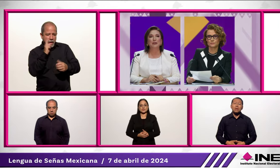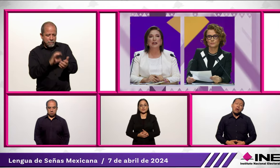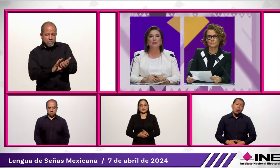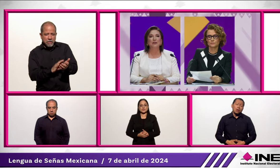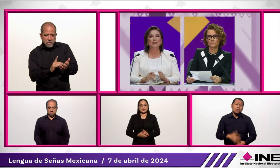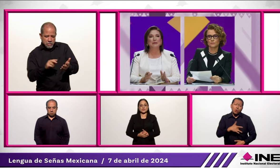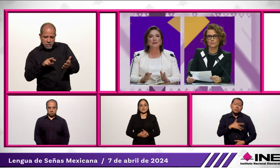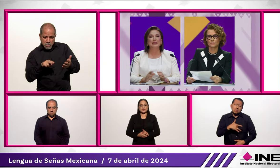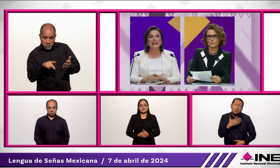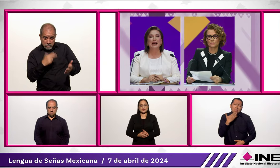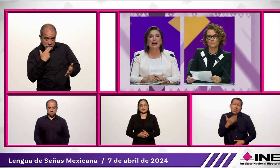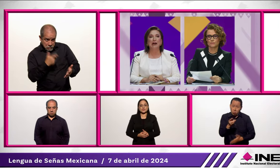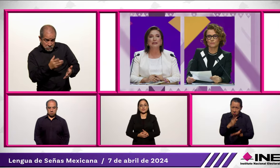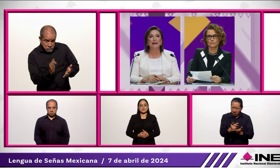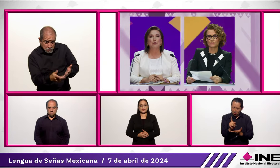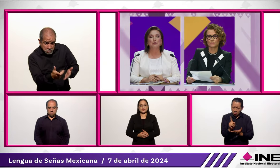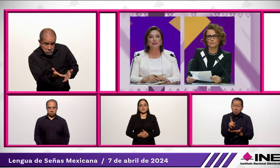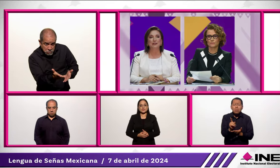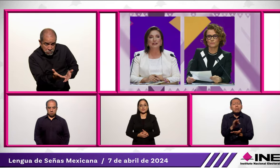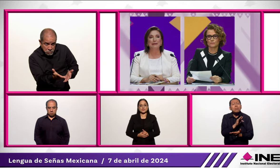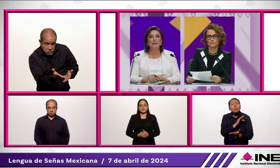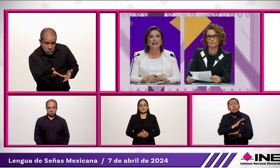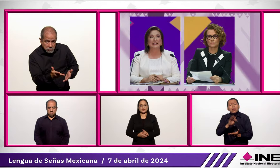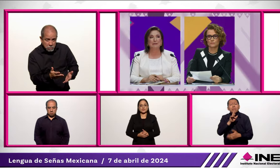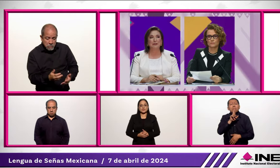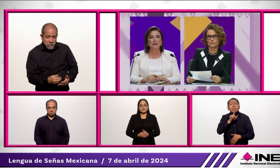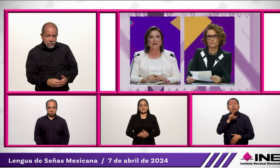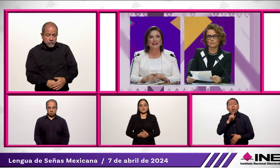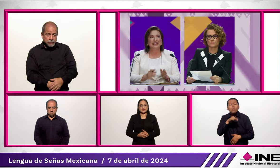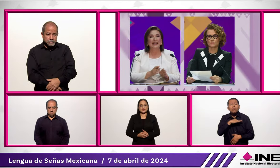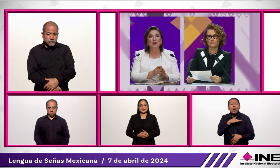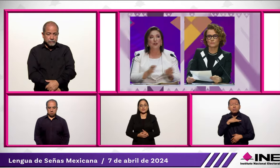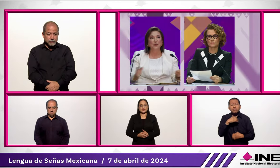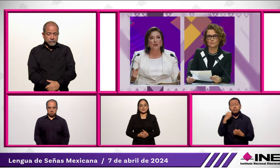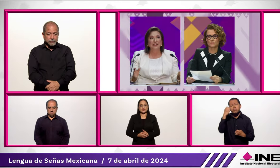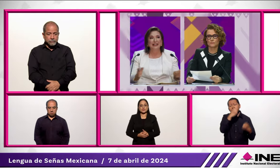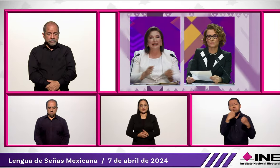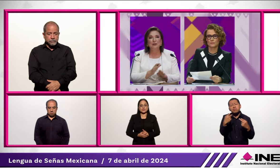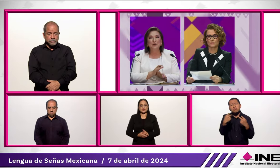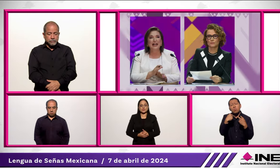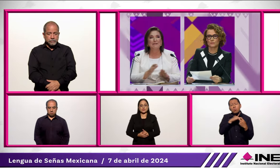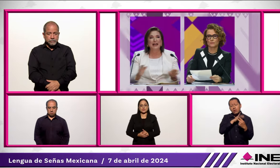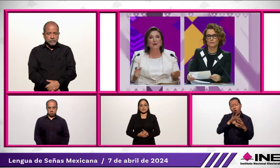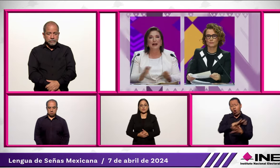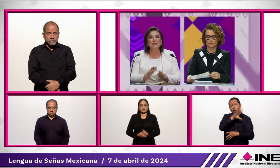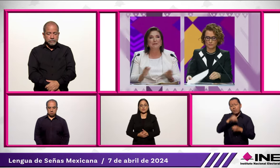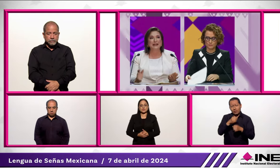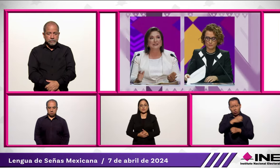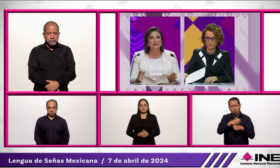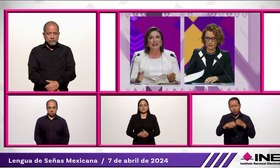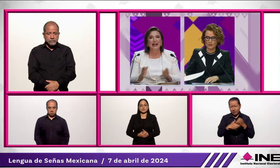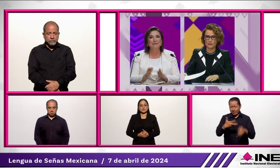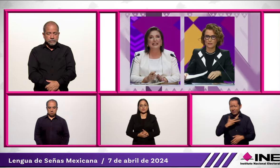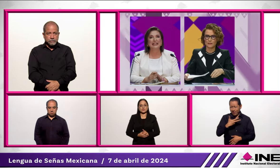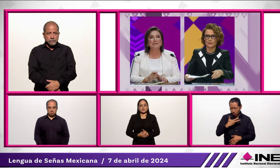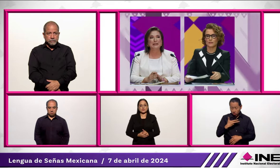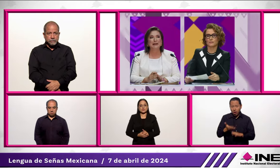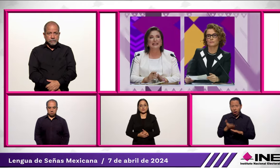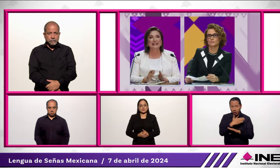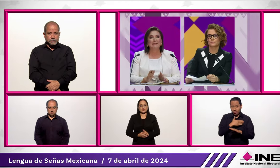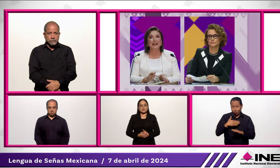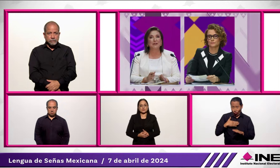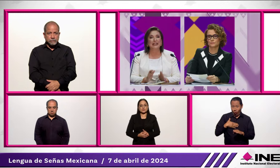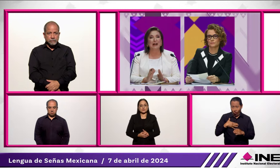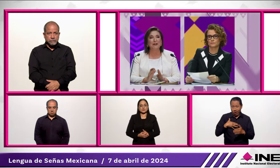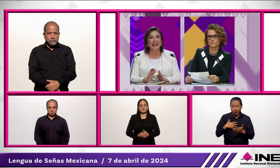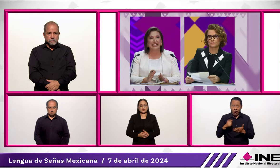instrumento, no el único. Yo me sometería a una evolución de mi patrimonio. De todo. Nunca me he robado un peso. Aprendí de mis